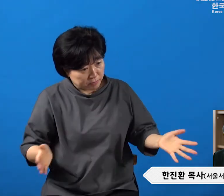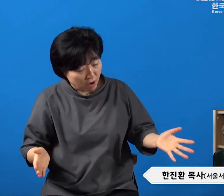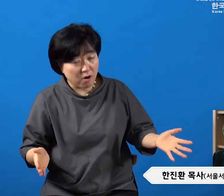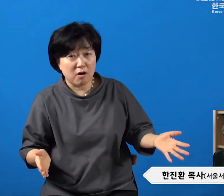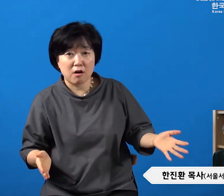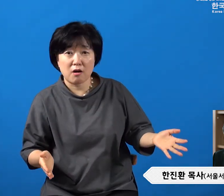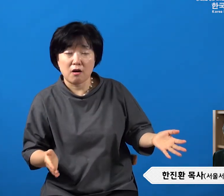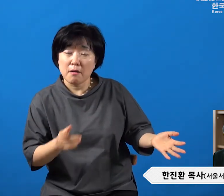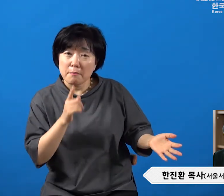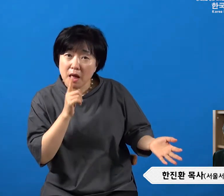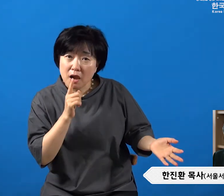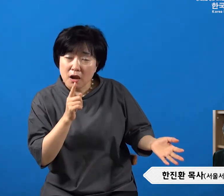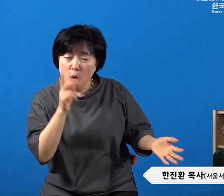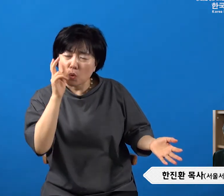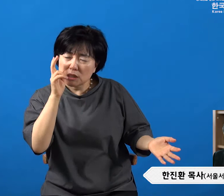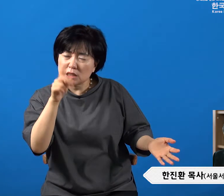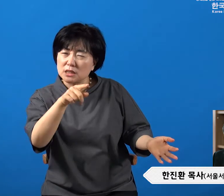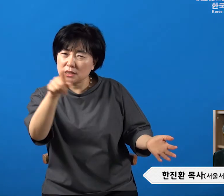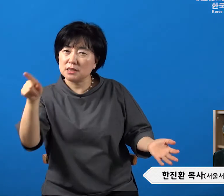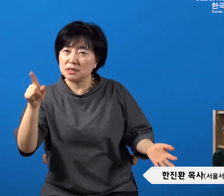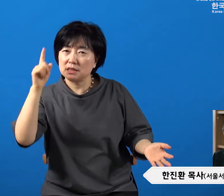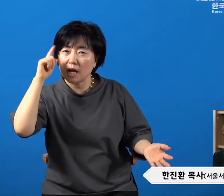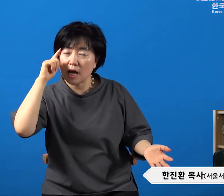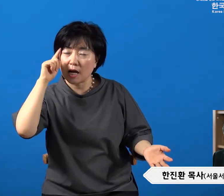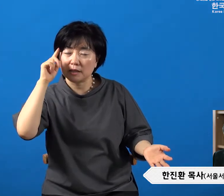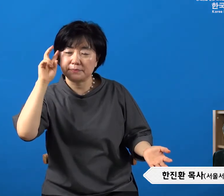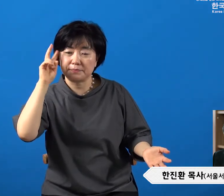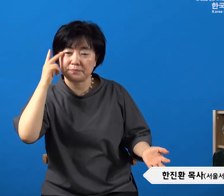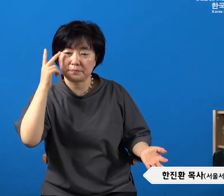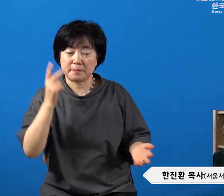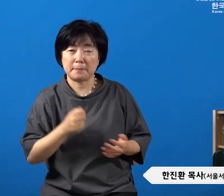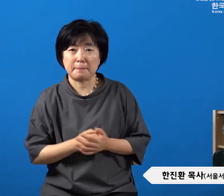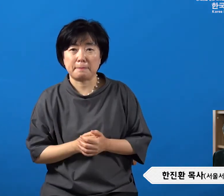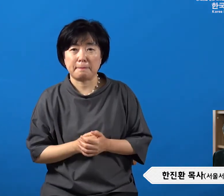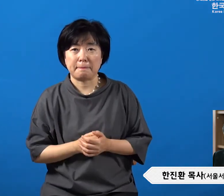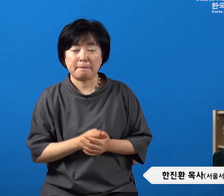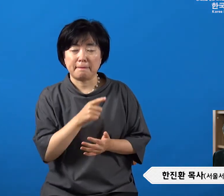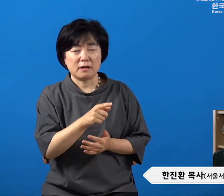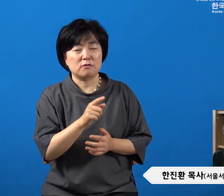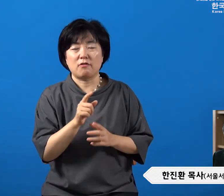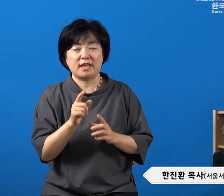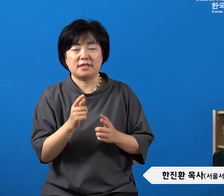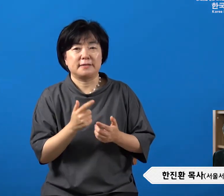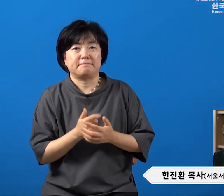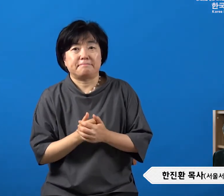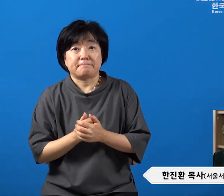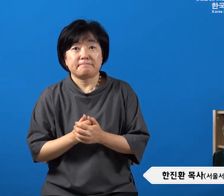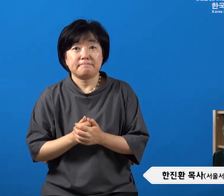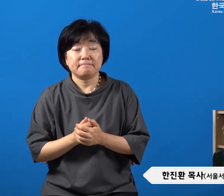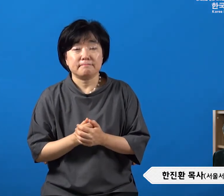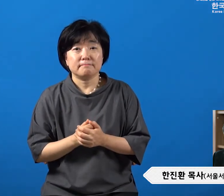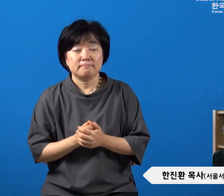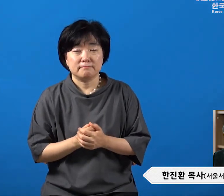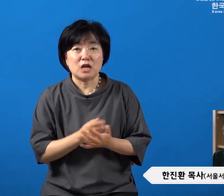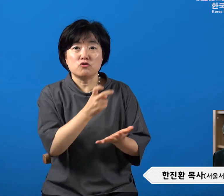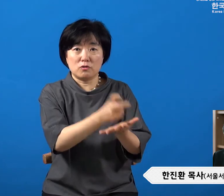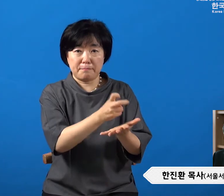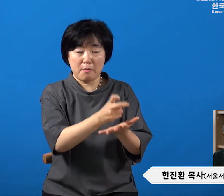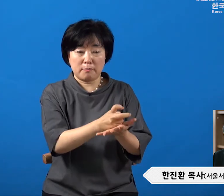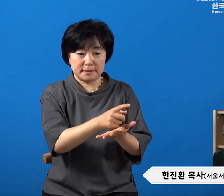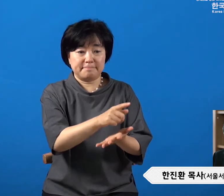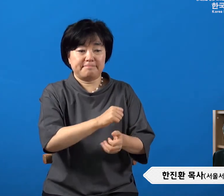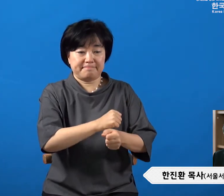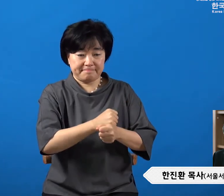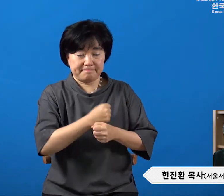그렇게 생각하는 분들이 혹 계실 수도 있겠습니다. 그런데 그것은 아닙니다. 율법은